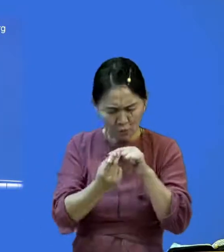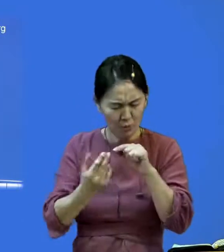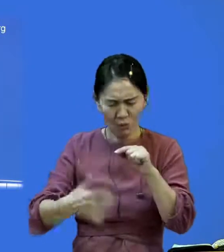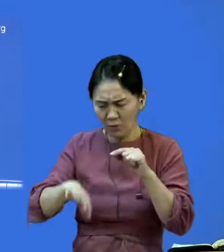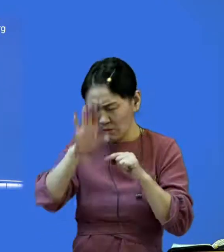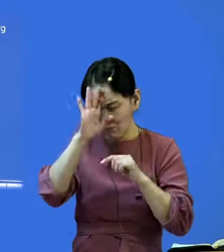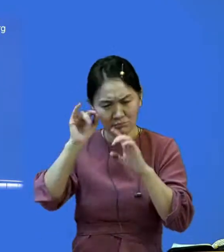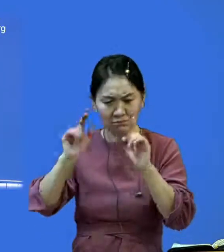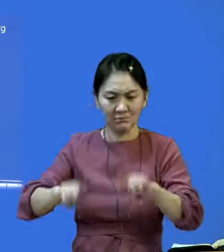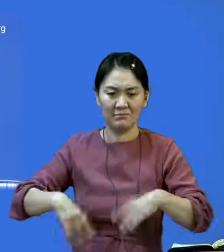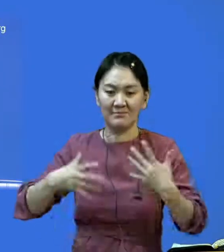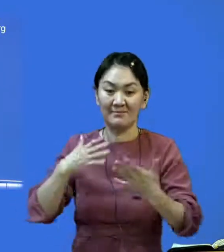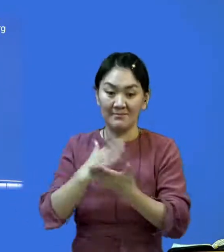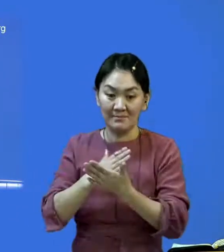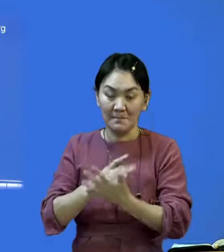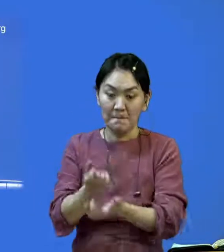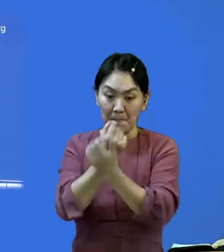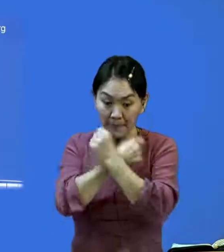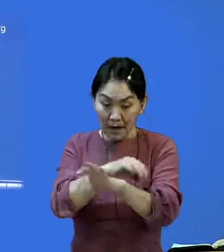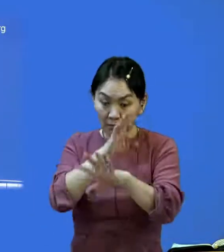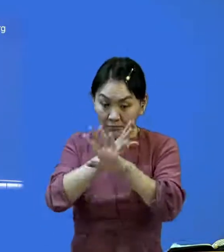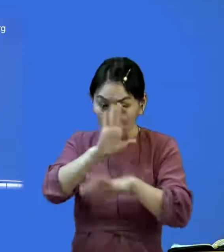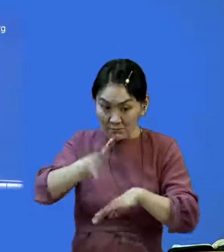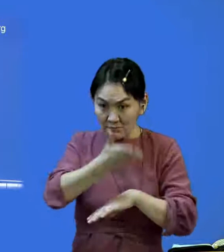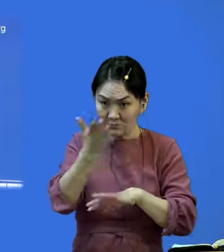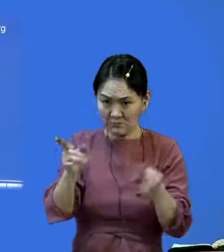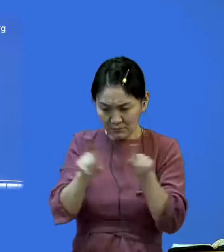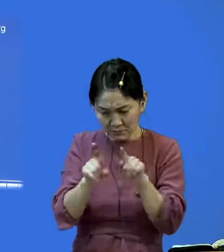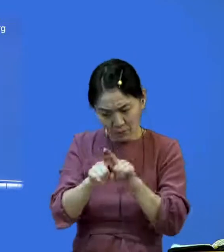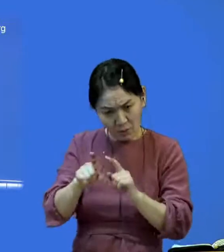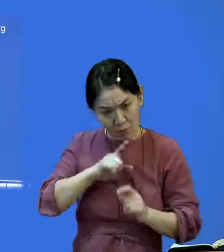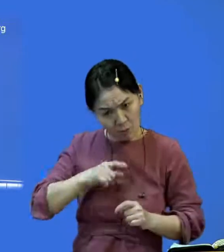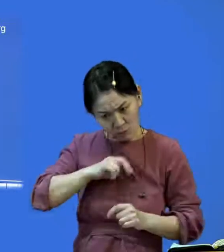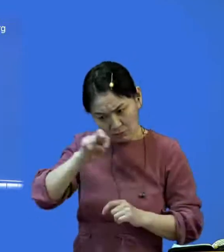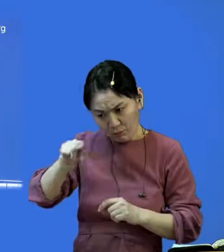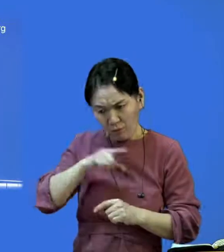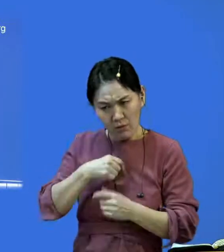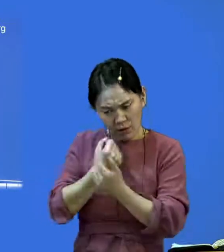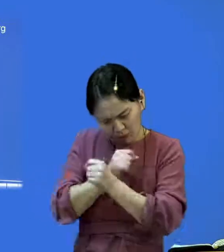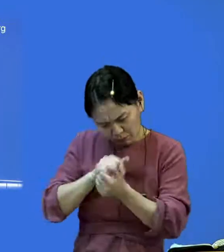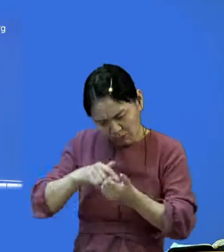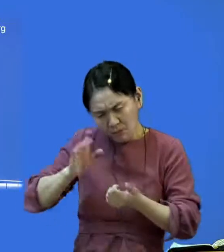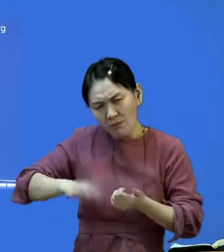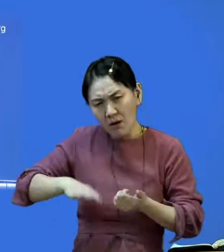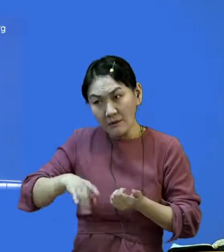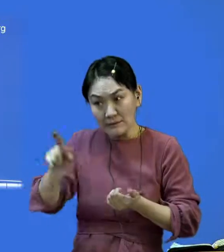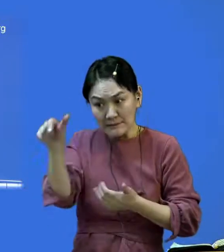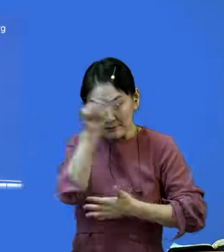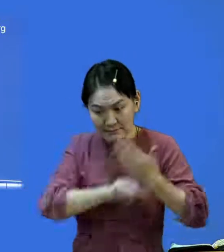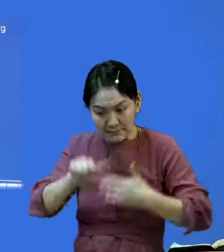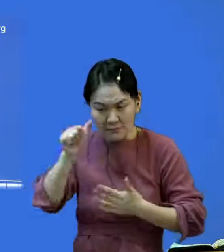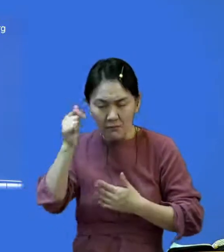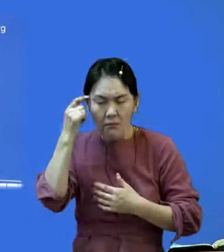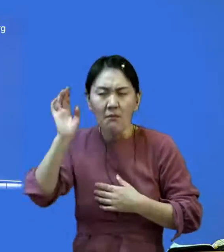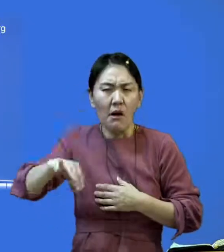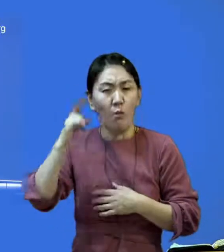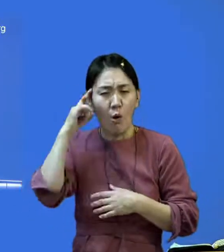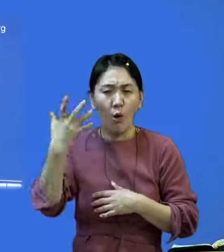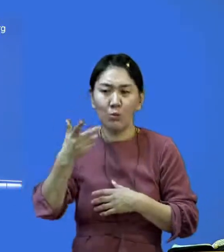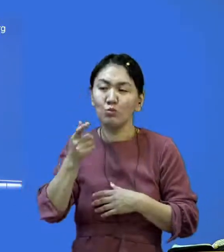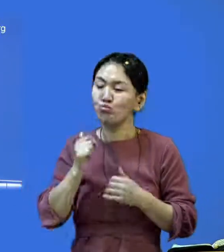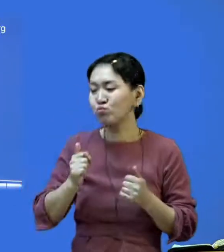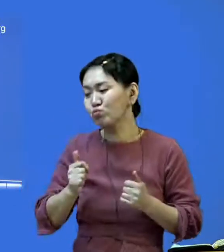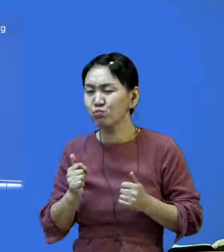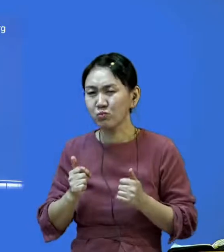вэ? Аврагдсан бид өхөн жигсэн үүнийг хараахан бүрэн ойлгож чадахгүй л явсаар байна. Бэлэг авах нь авсан